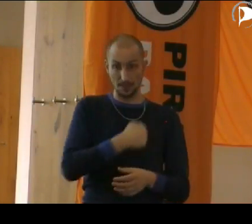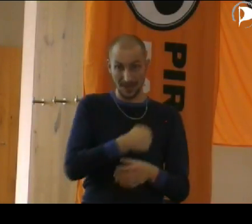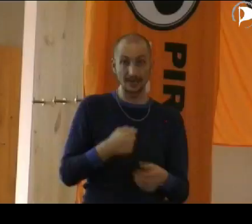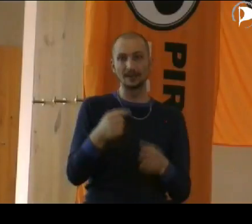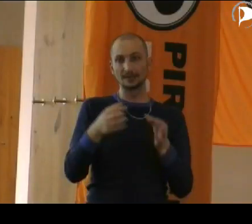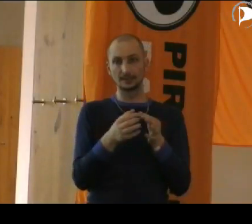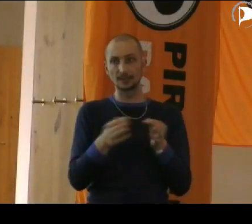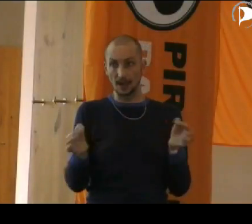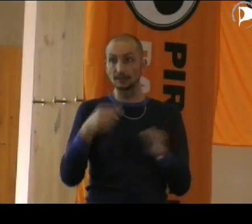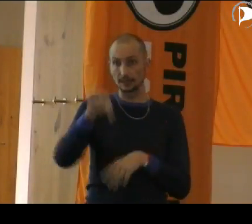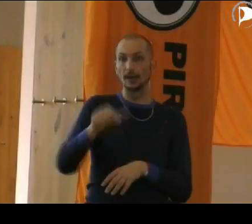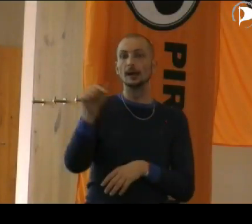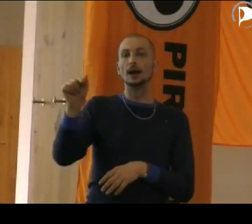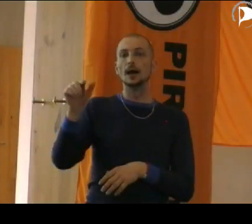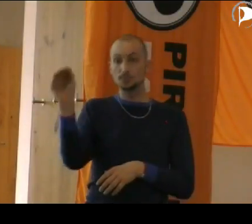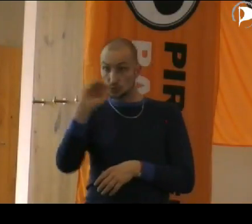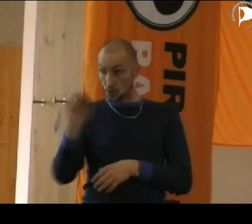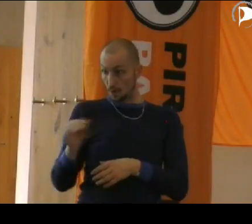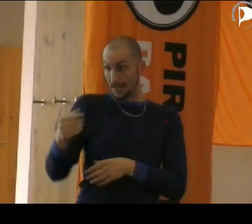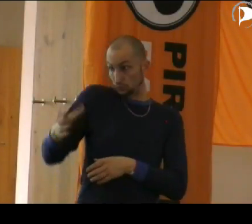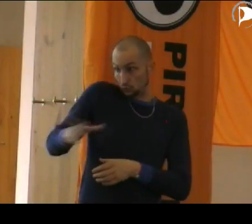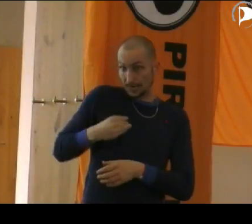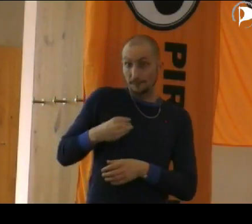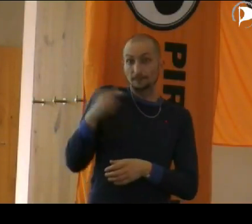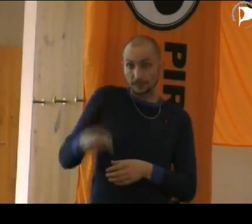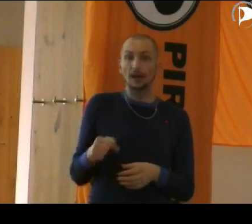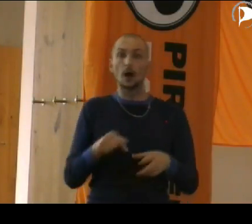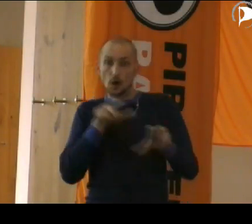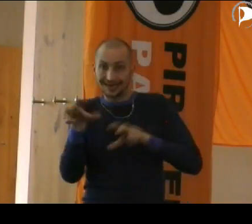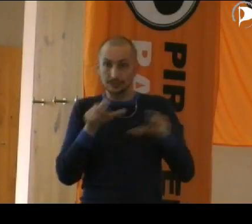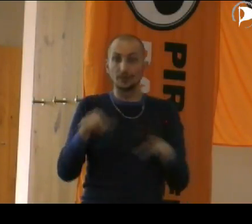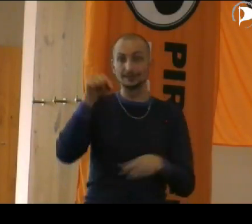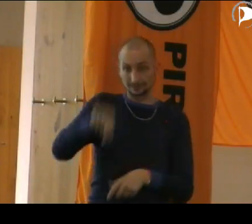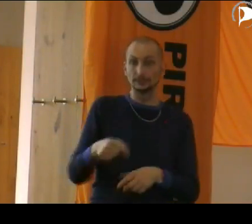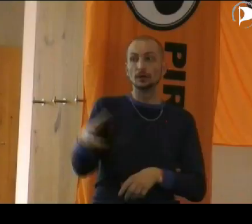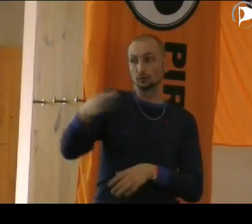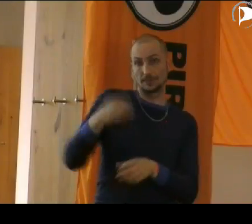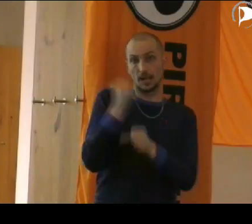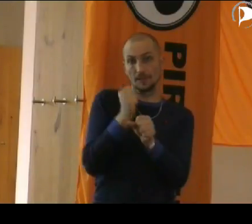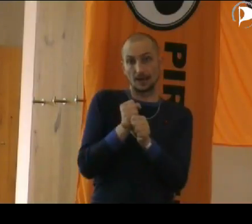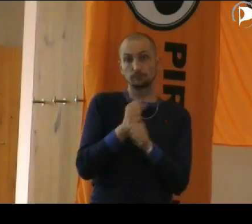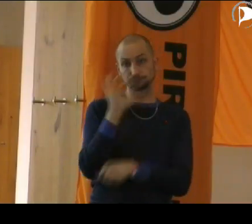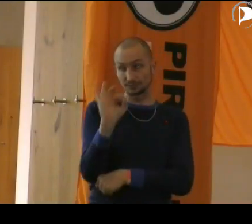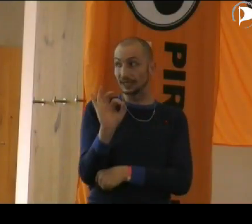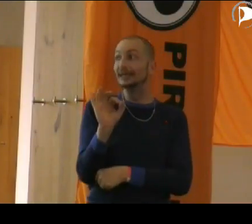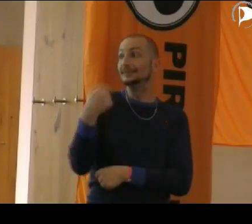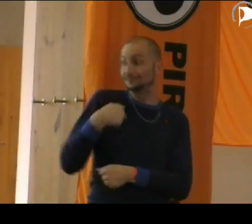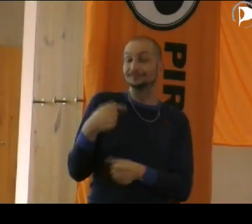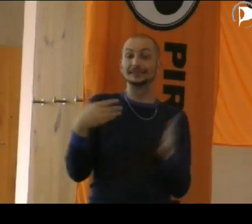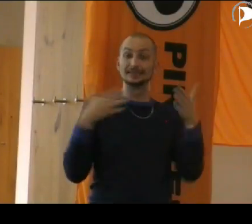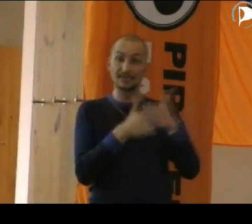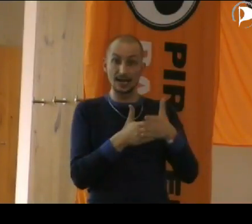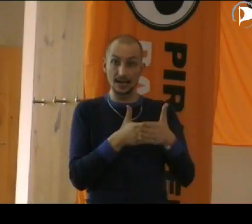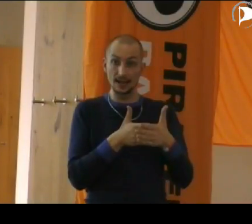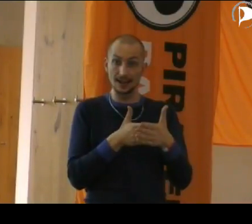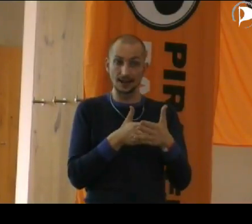arbeit und haben dies gemeinsam hier organisiert außerdem setze ich mir zum ziel